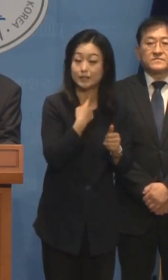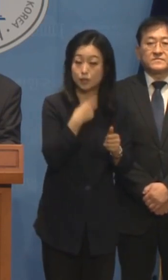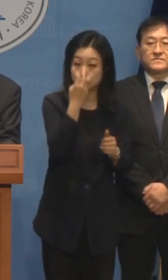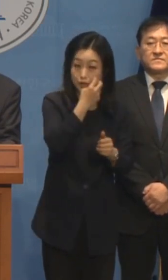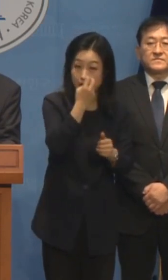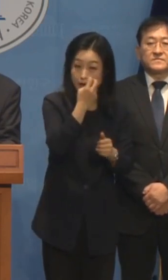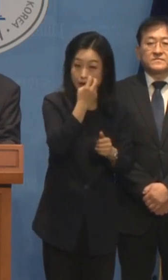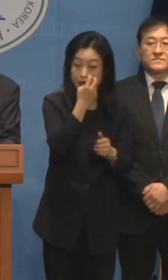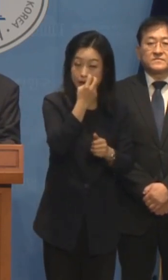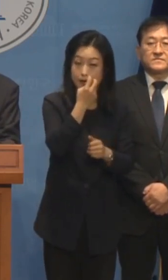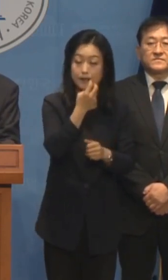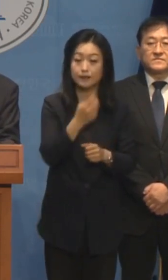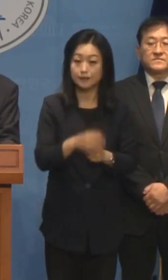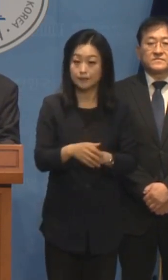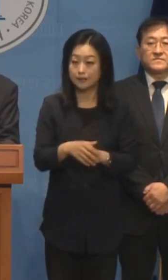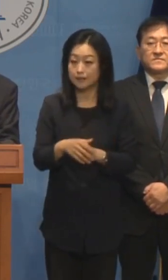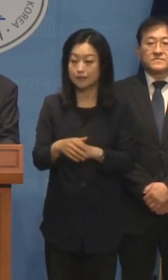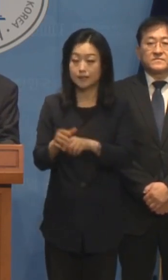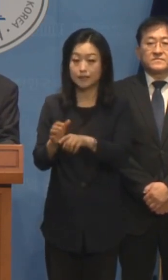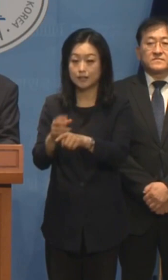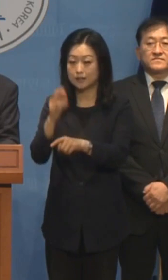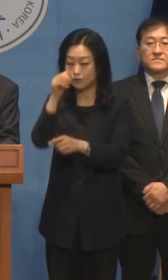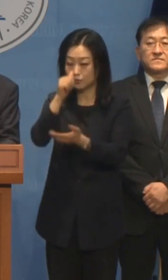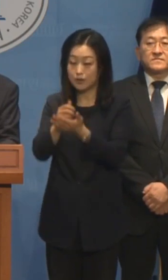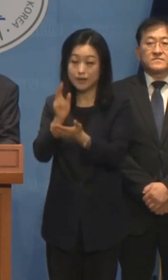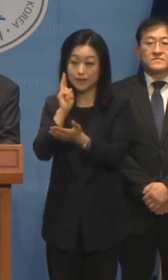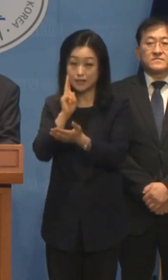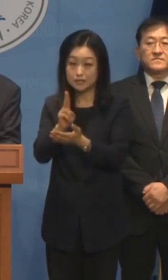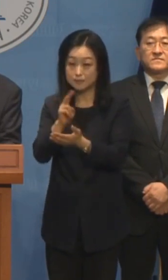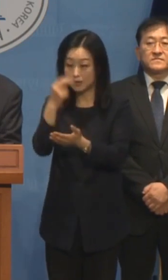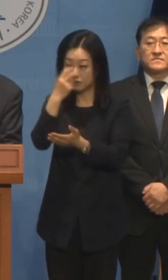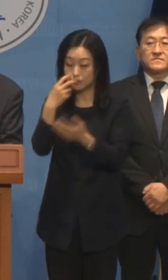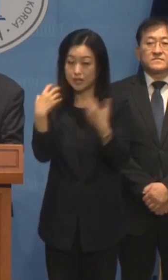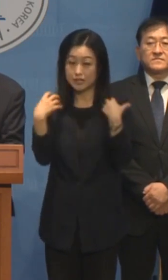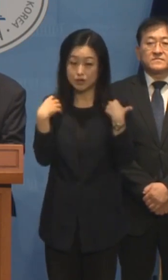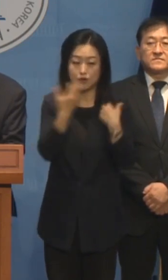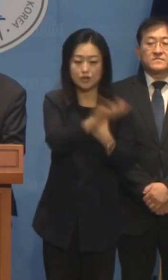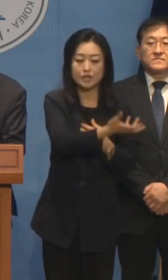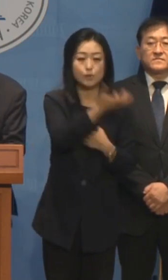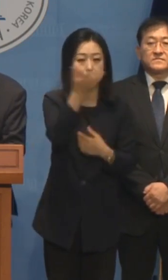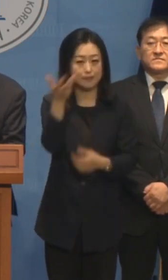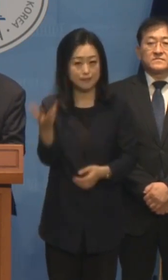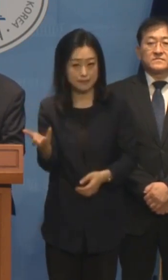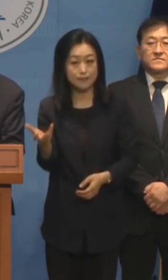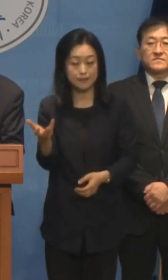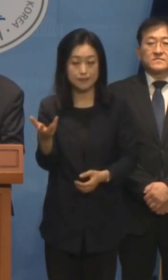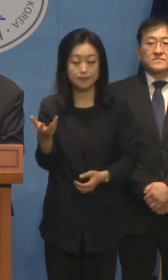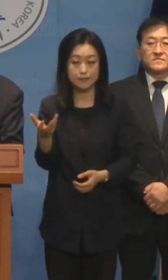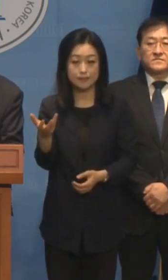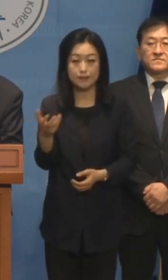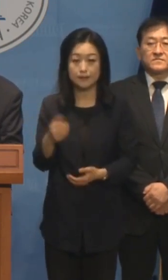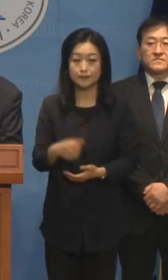수사는 신설되는 중대범죄수사청으로 이관하겠습니다. 그래서